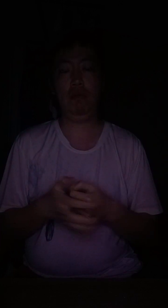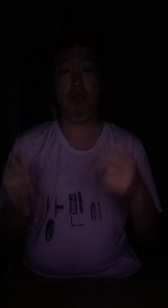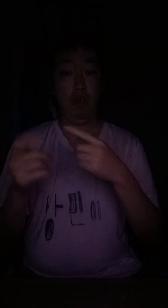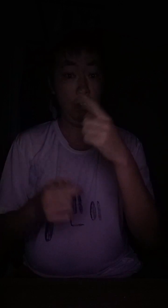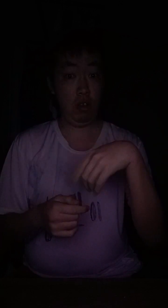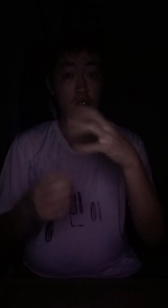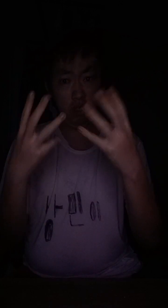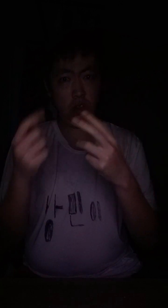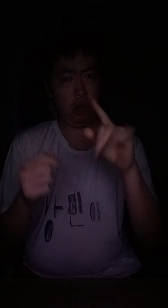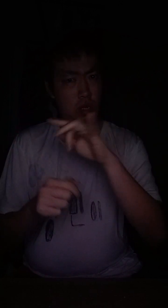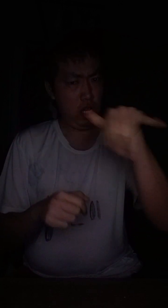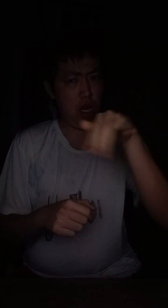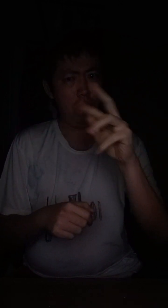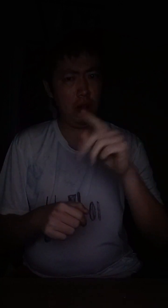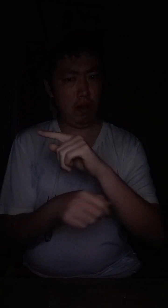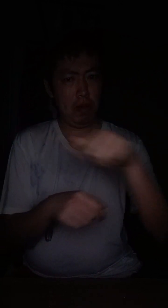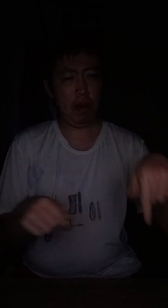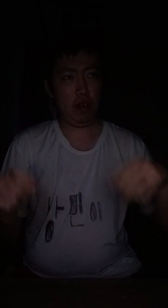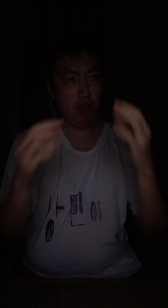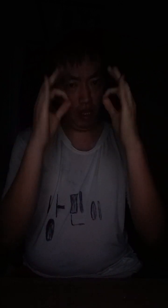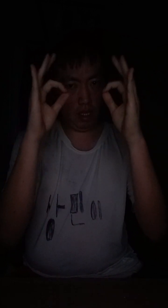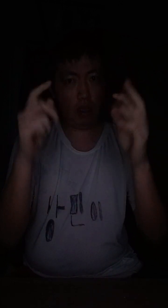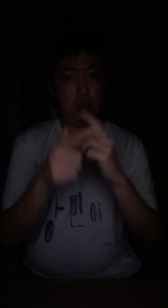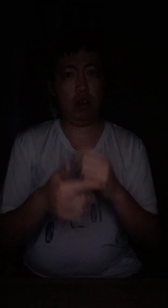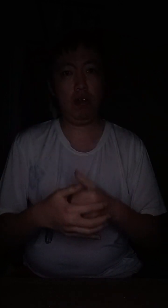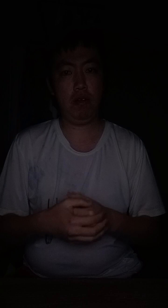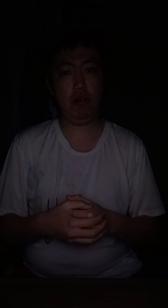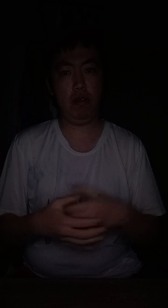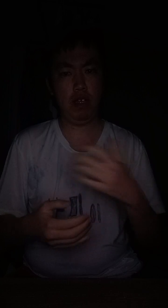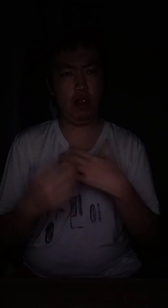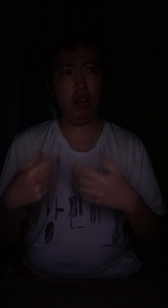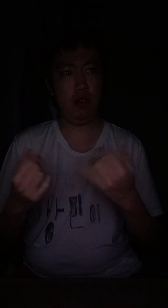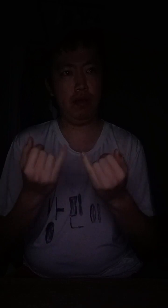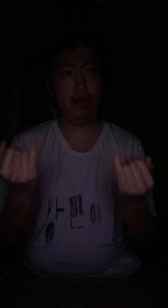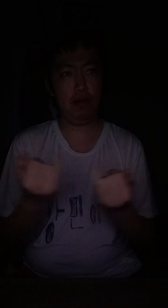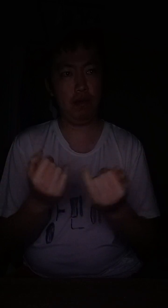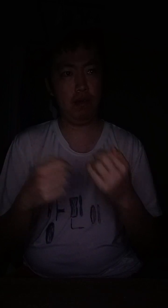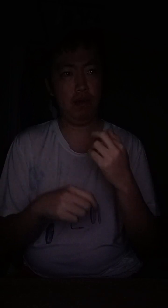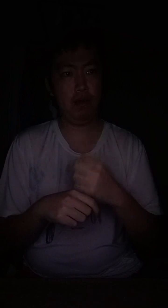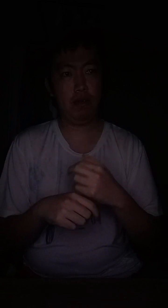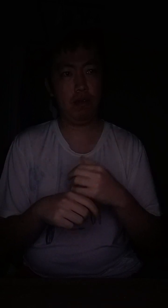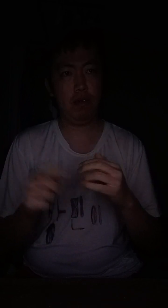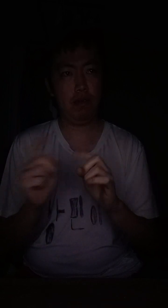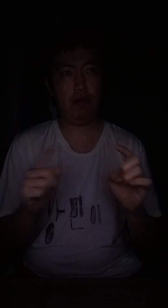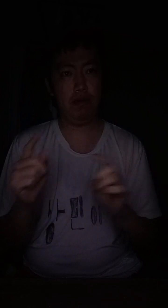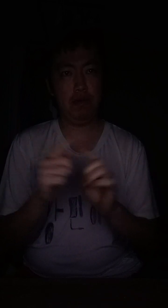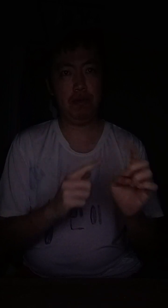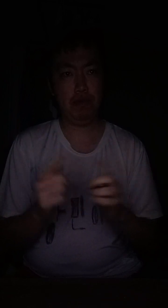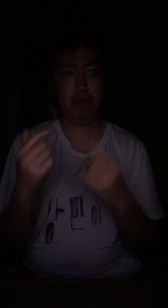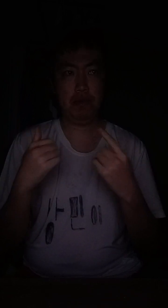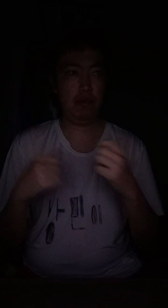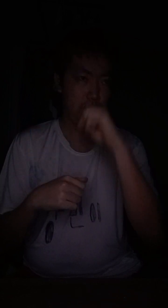수많은 추모 글귀 중에 한 메모가 눈에 띕니다. 나도 많이 이용했던 화장실이다. 나는 정말 그냥 운이 좋아서 살아남은